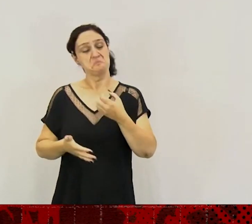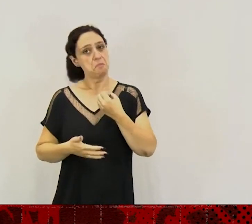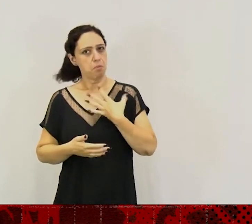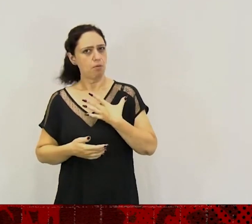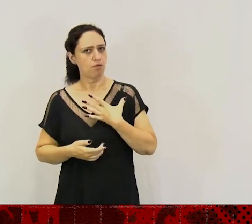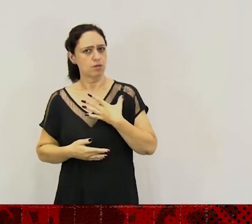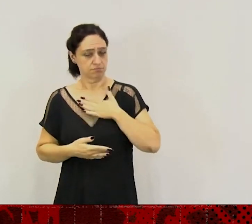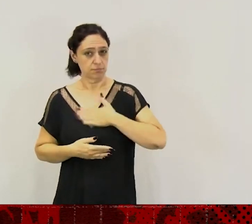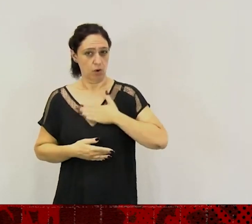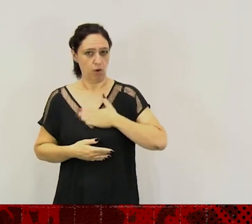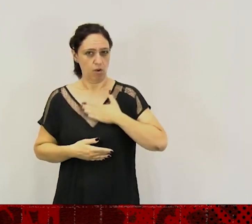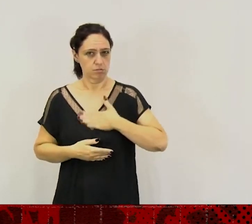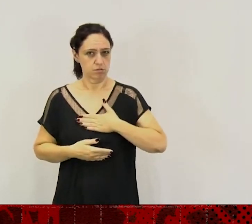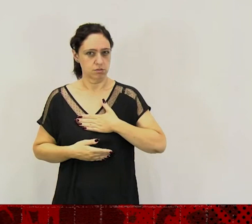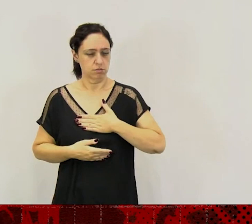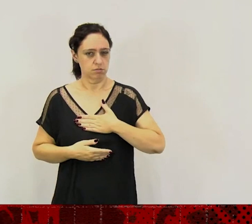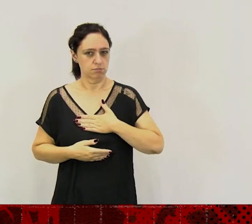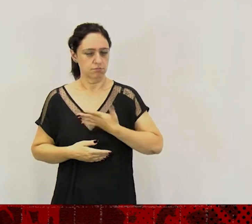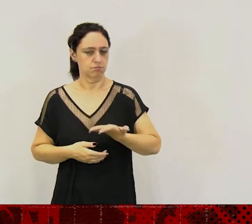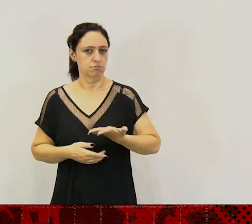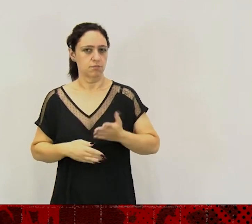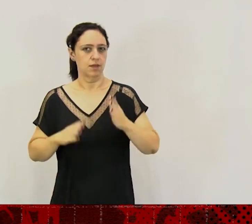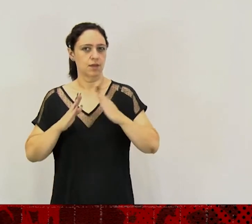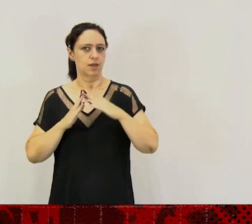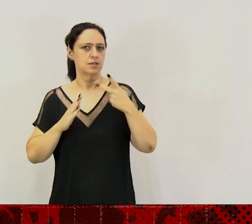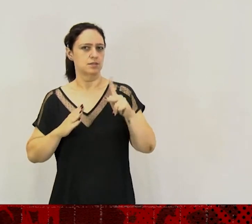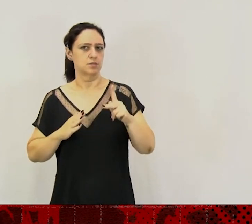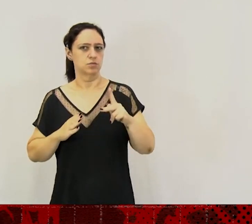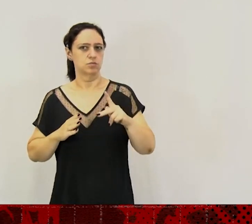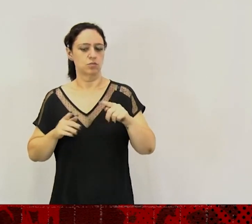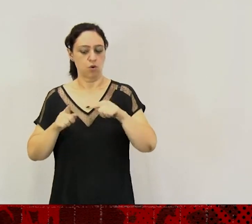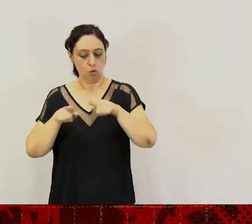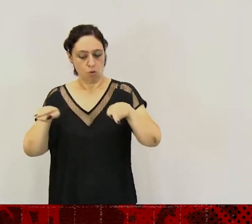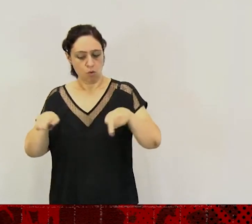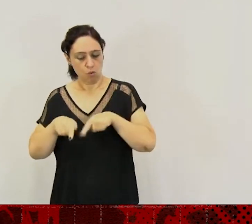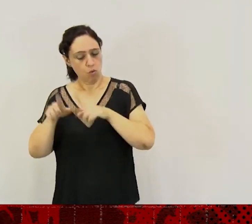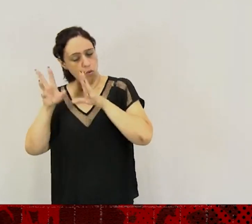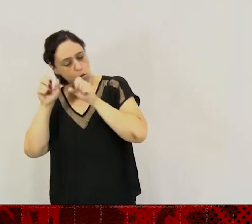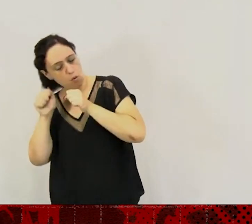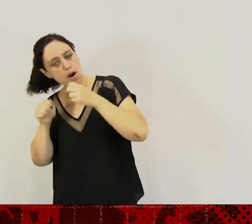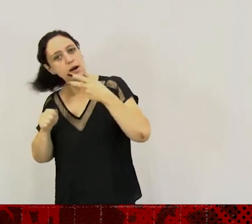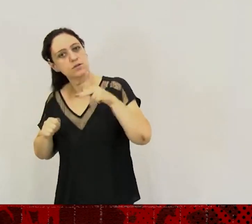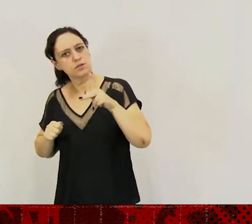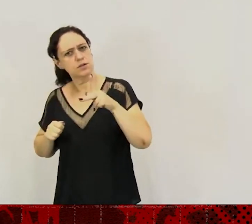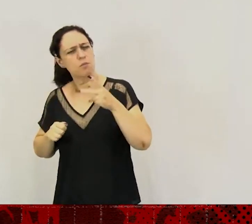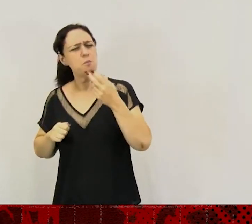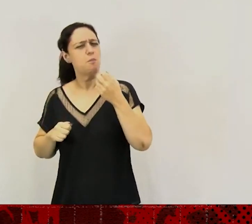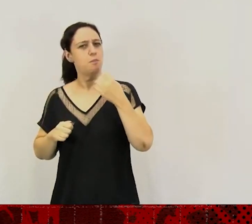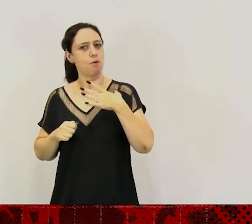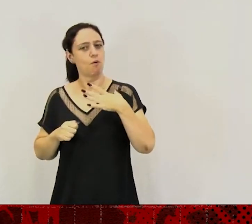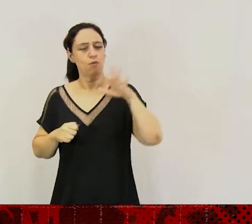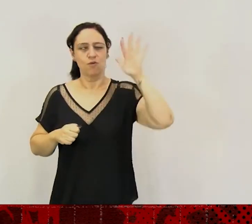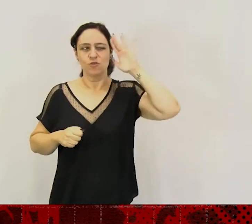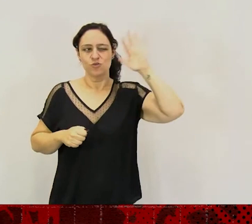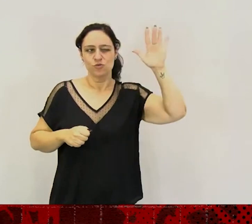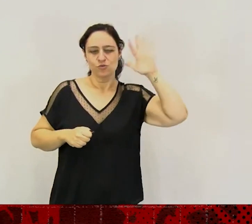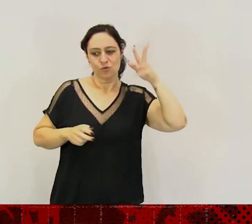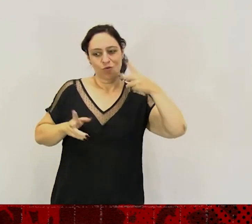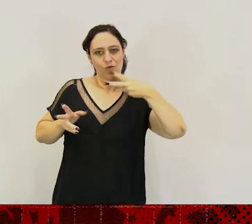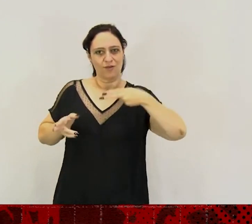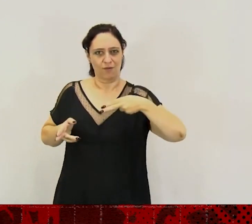mora? Você está satisfeito com o seu quarto? É o quarto dos seus